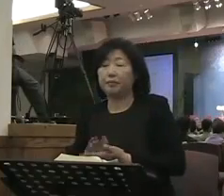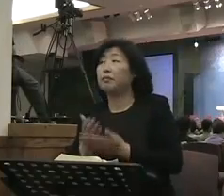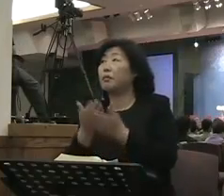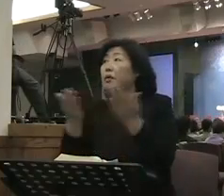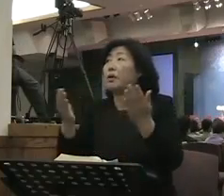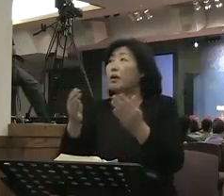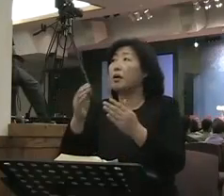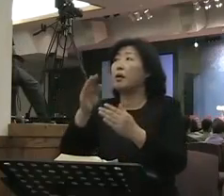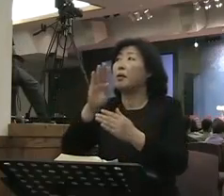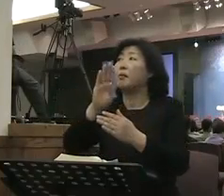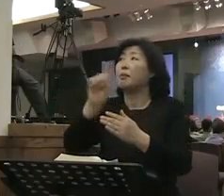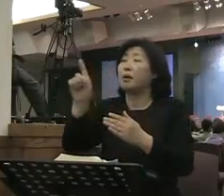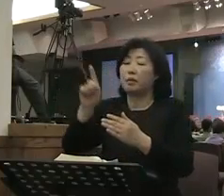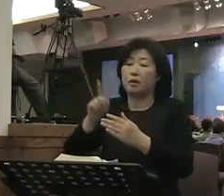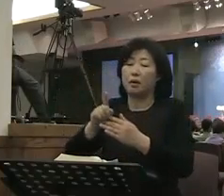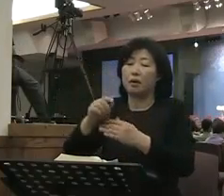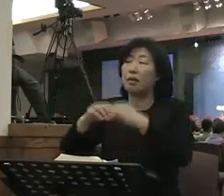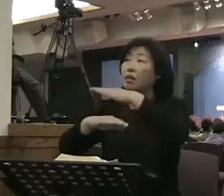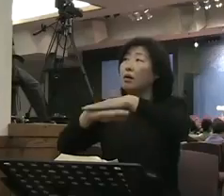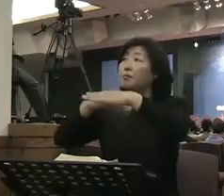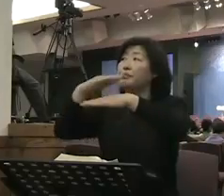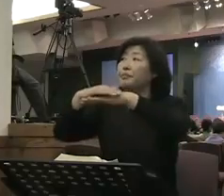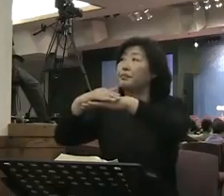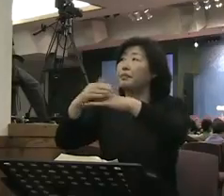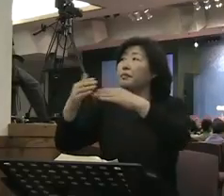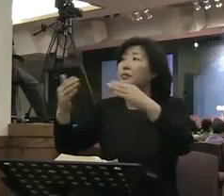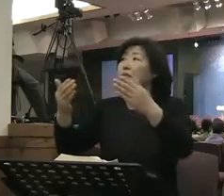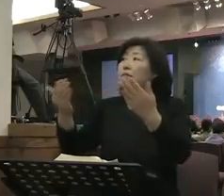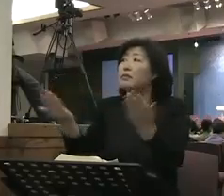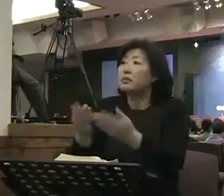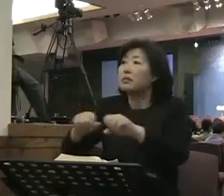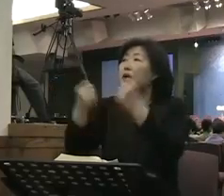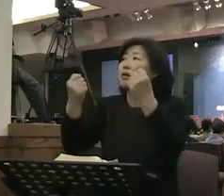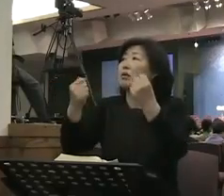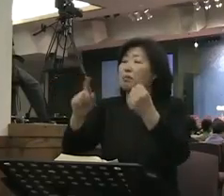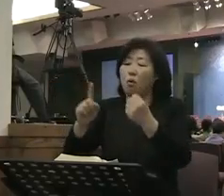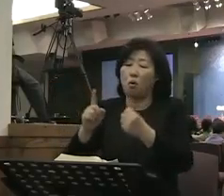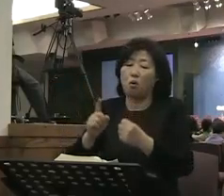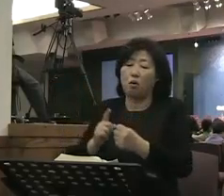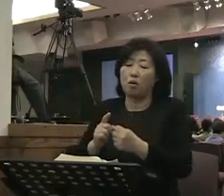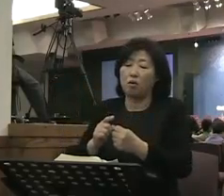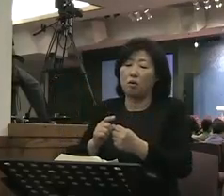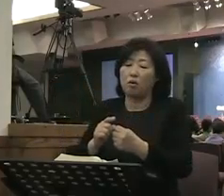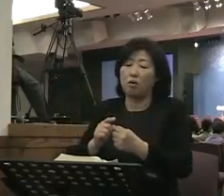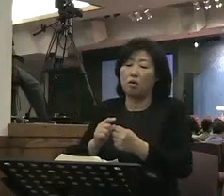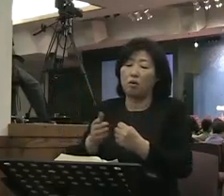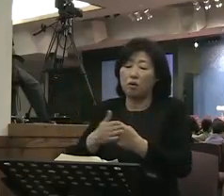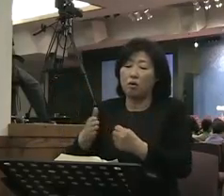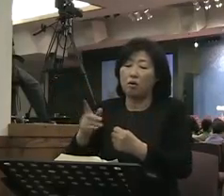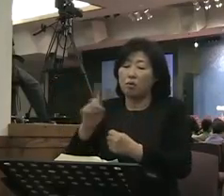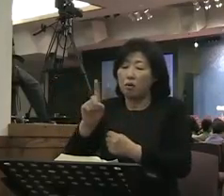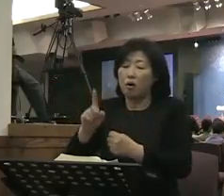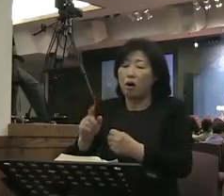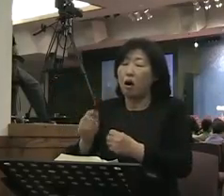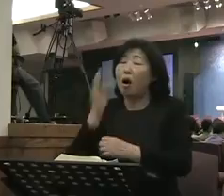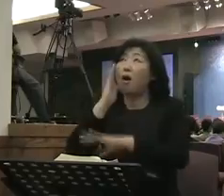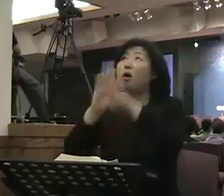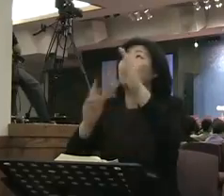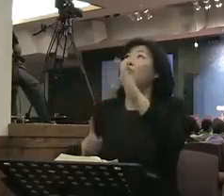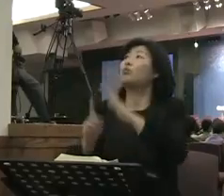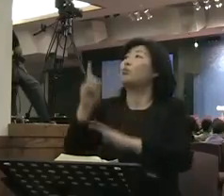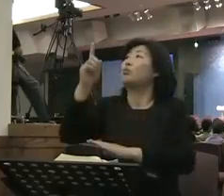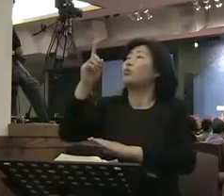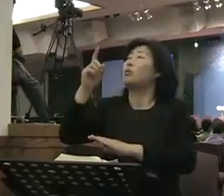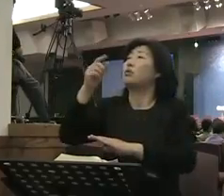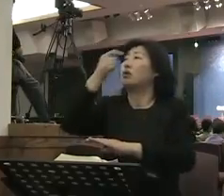여러분, 바벨탑 사건도 그래서 일어난 것이에요. 무엇인가 하늘을 솟아오르며 무엇인가 예배할 수 있는